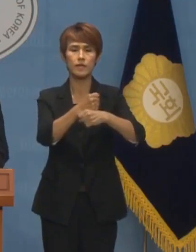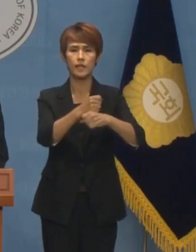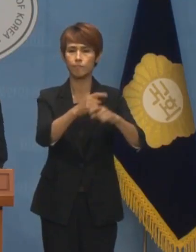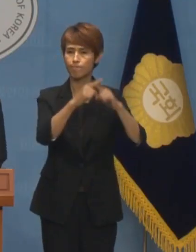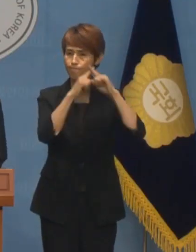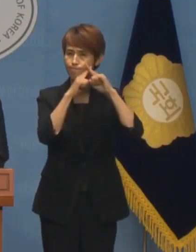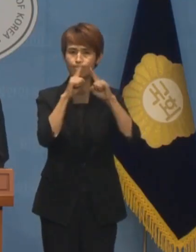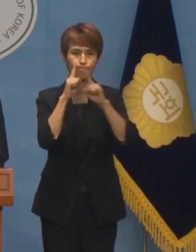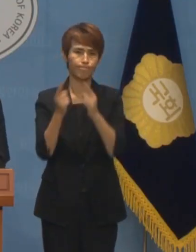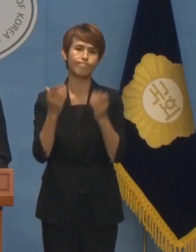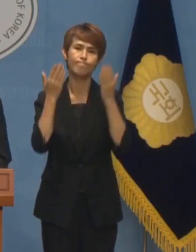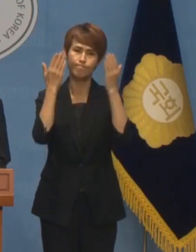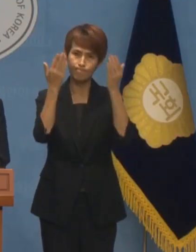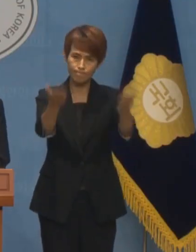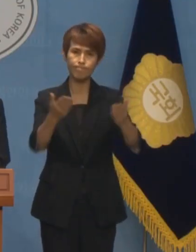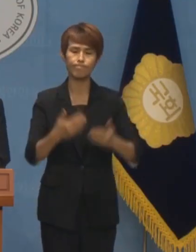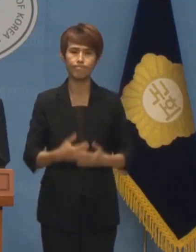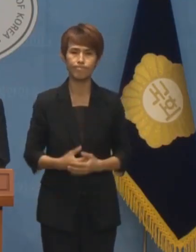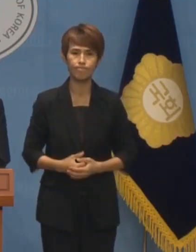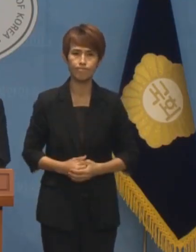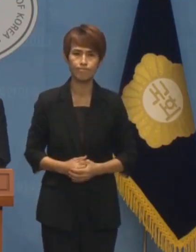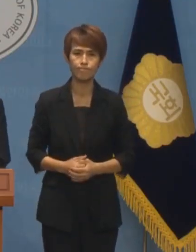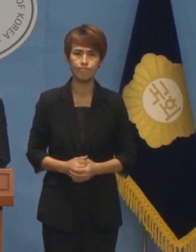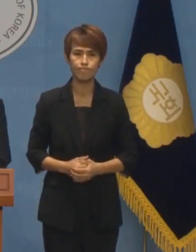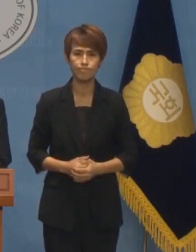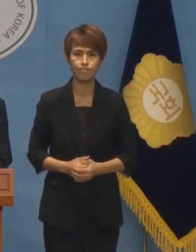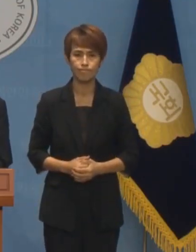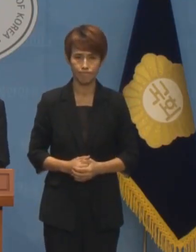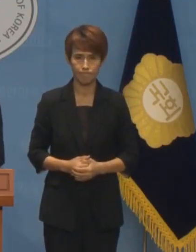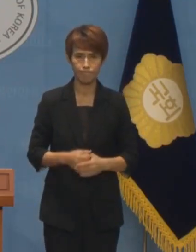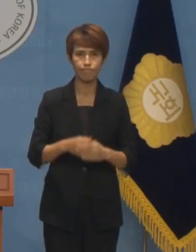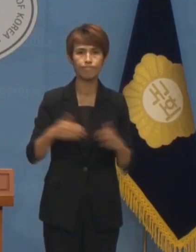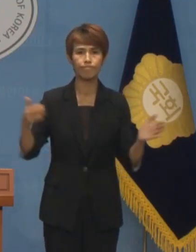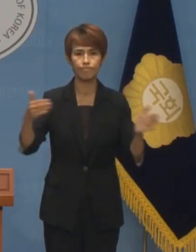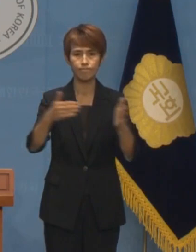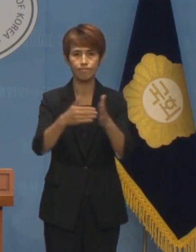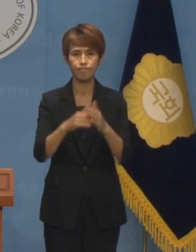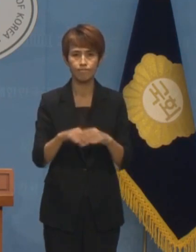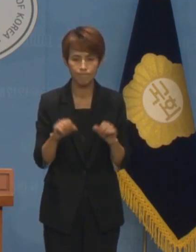각오를 분명 전달합니다. 이상입니다.